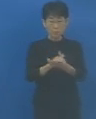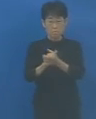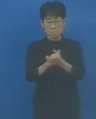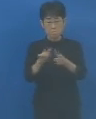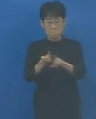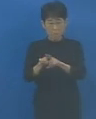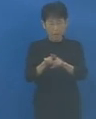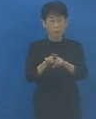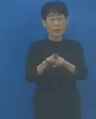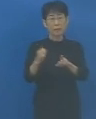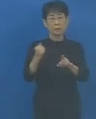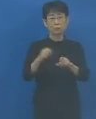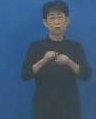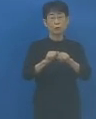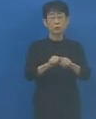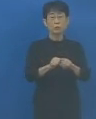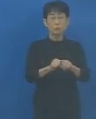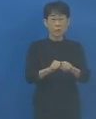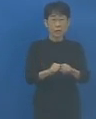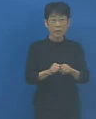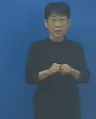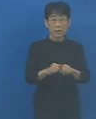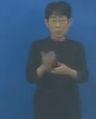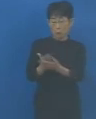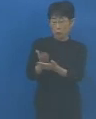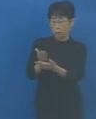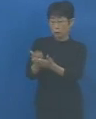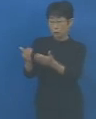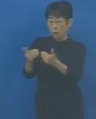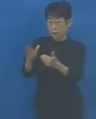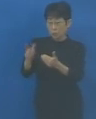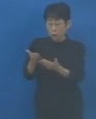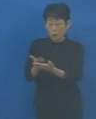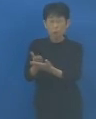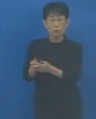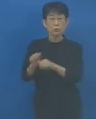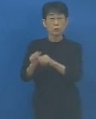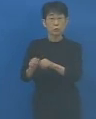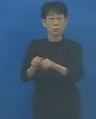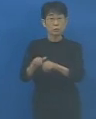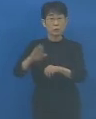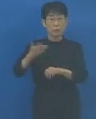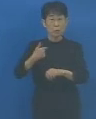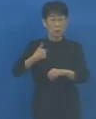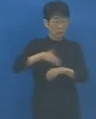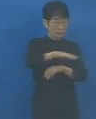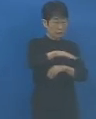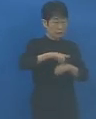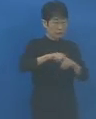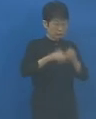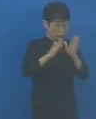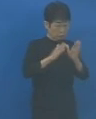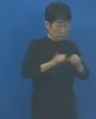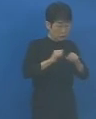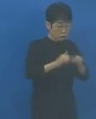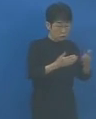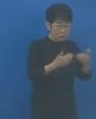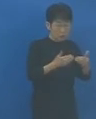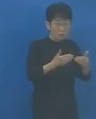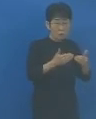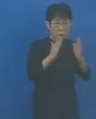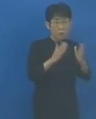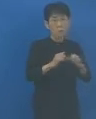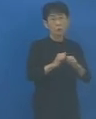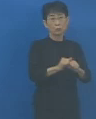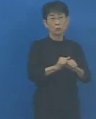ことは要求をし、私たちが汗をかくべきことは引き受けながら、この難局を国民の皆さんとともに乗り越えていか